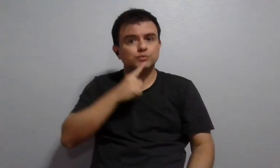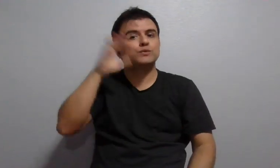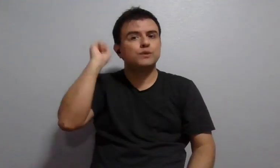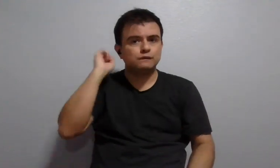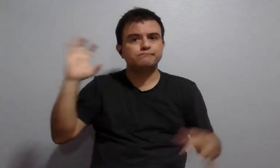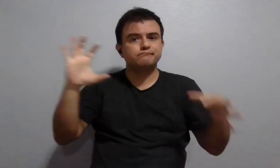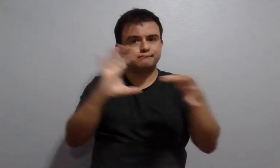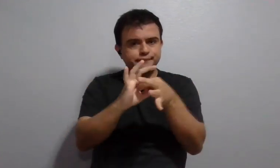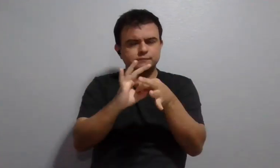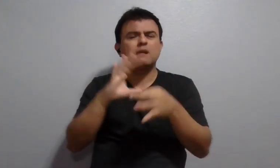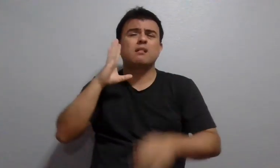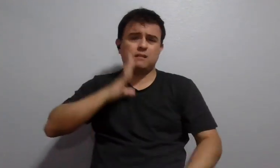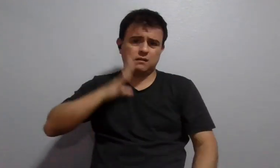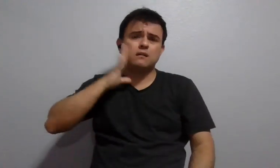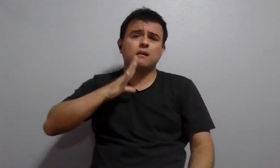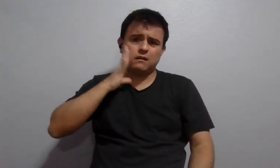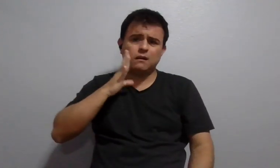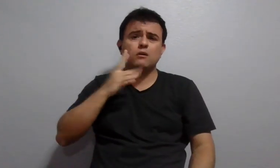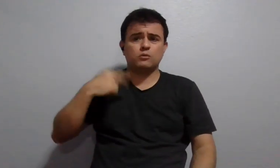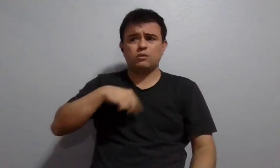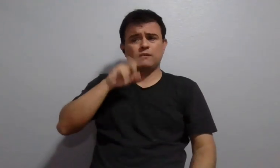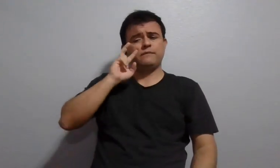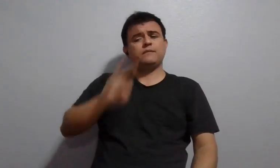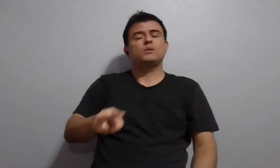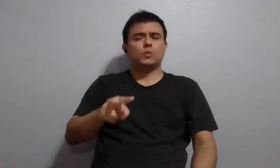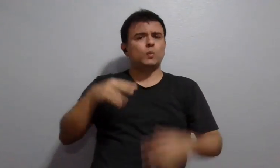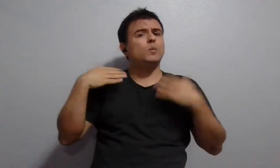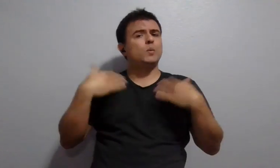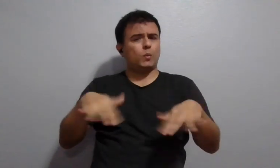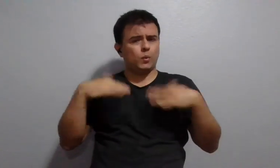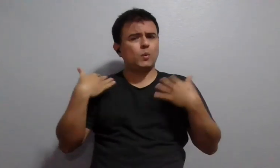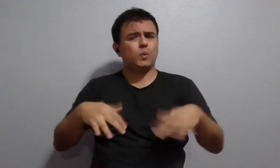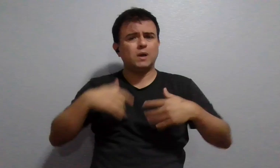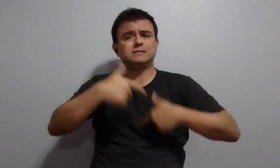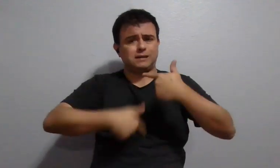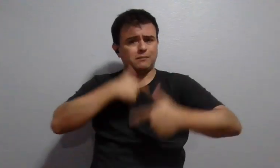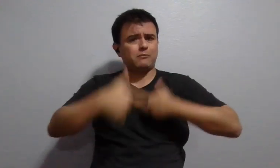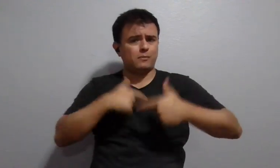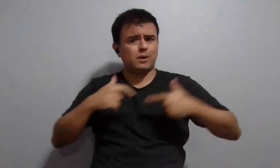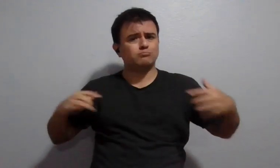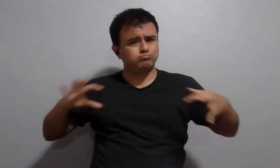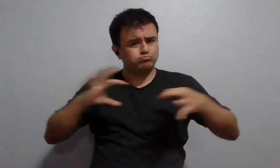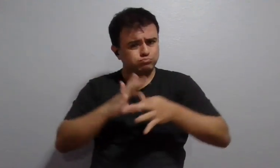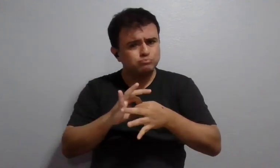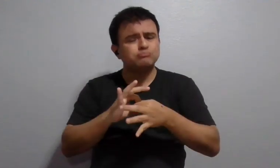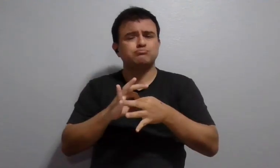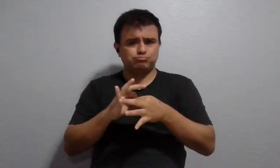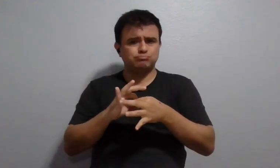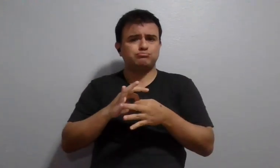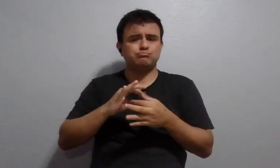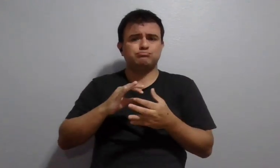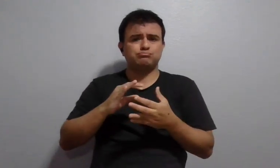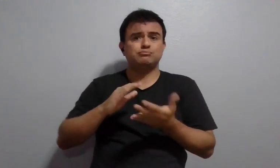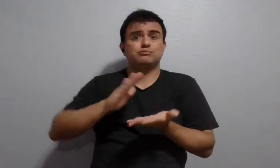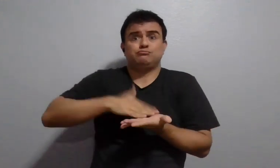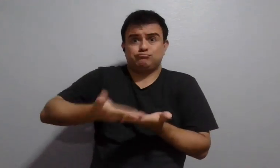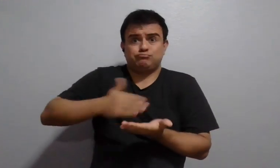legal, que a gente está observando como que esse trabalho coletivo e colaborativo de interpretação à distância, home